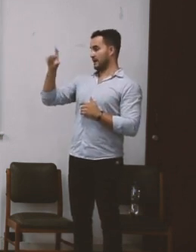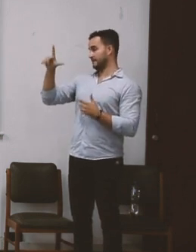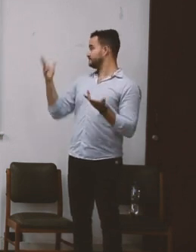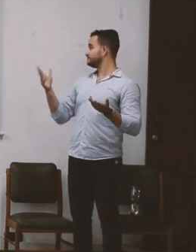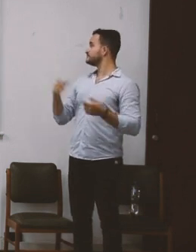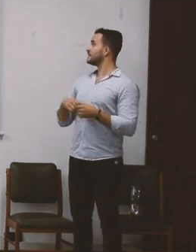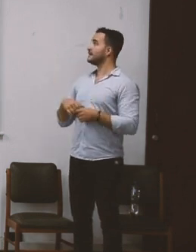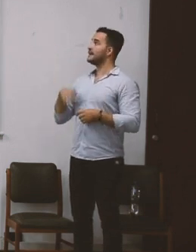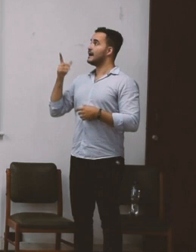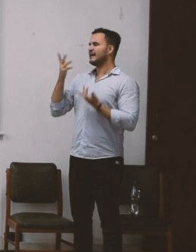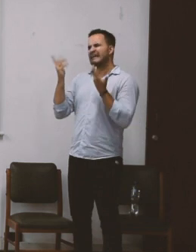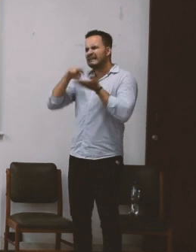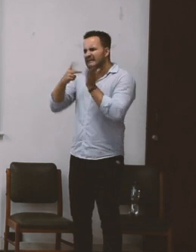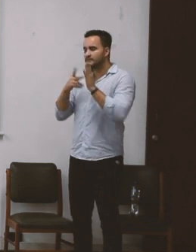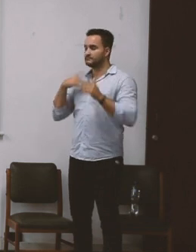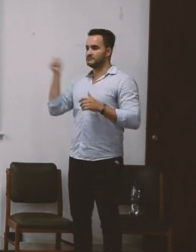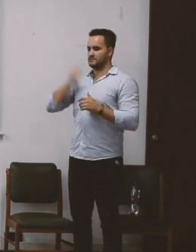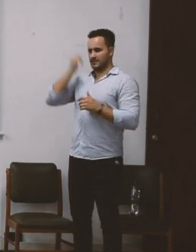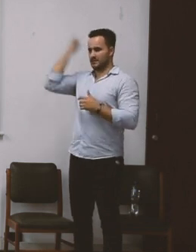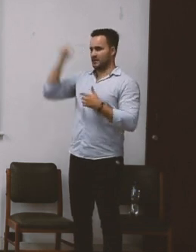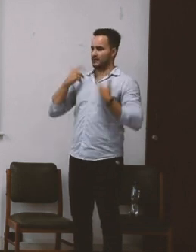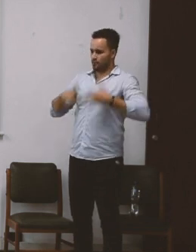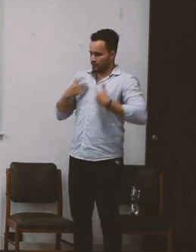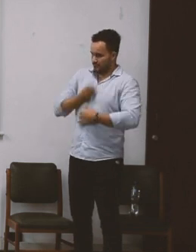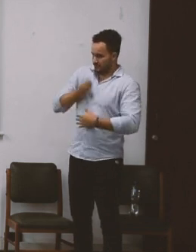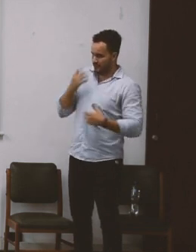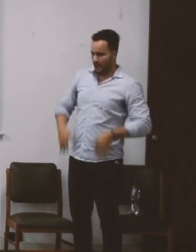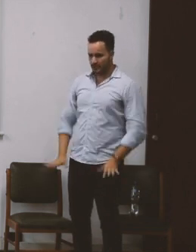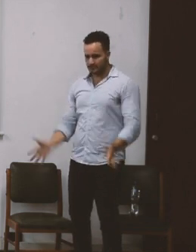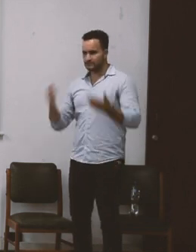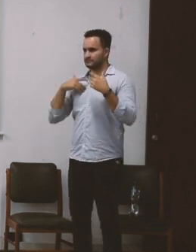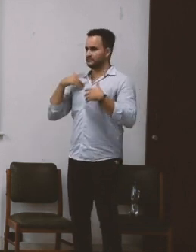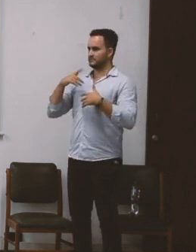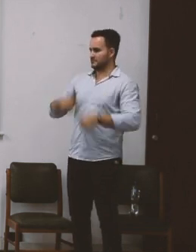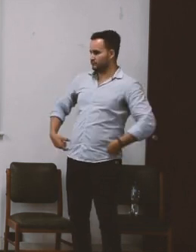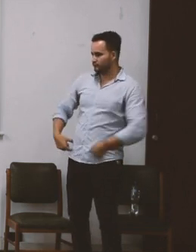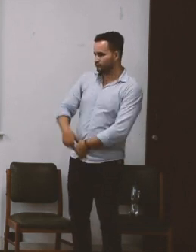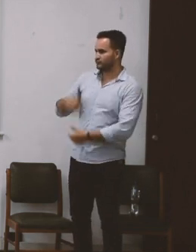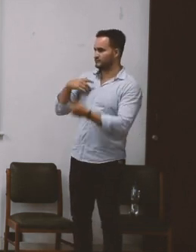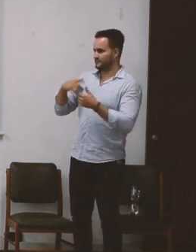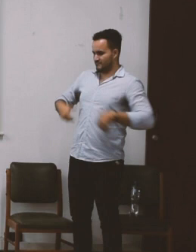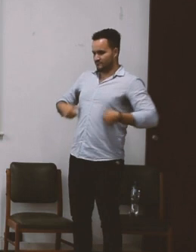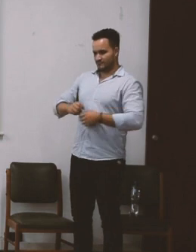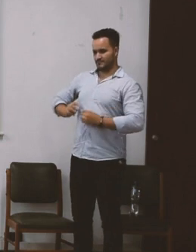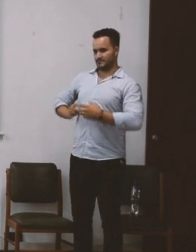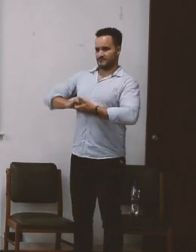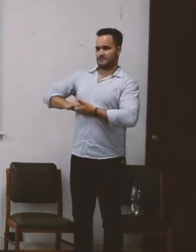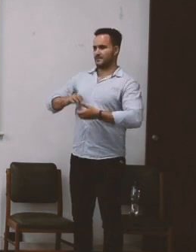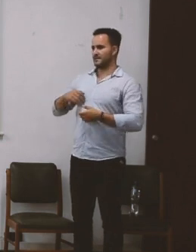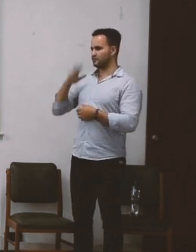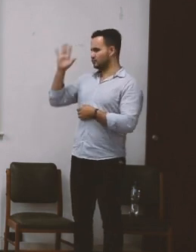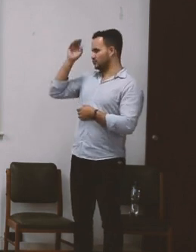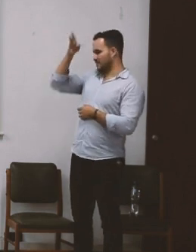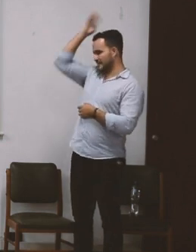Ella hace blusas, faldas, huipiles, cinturones y chalecos con tejidos y diseños mayas. Fue la primera persona con